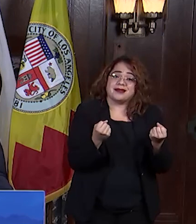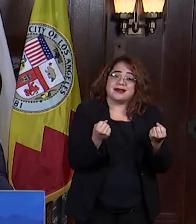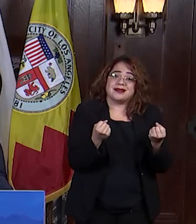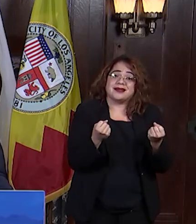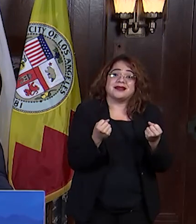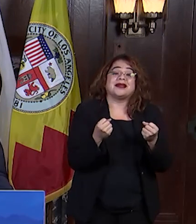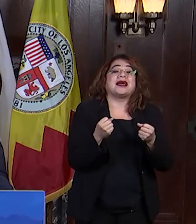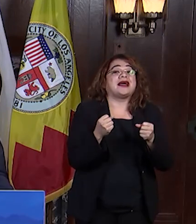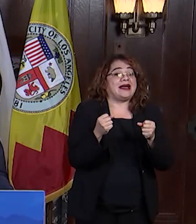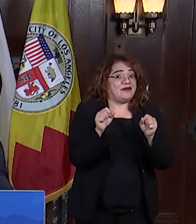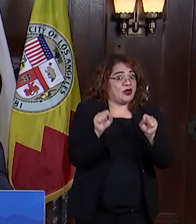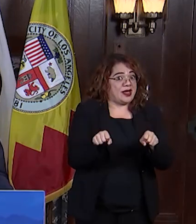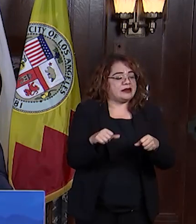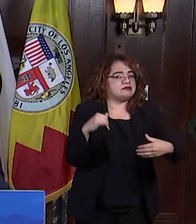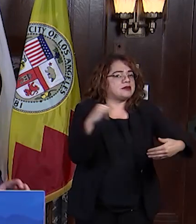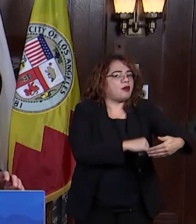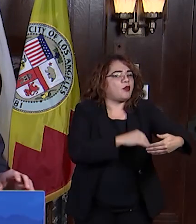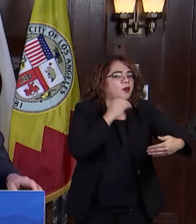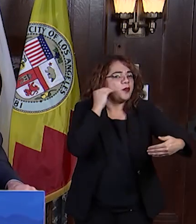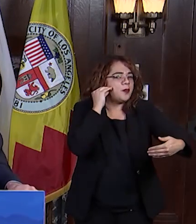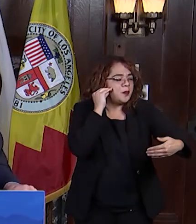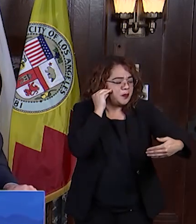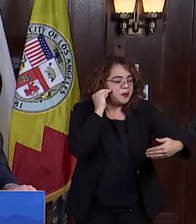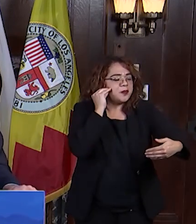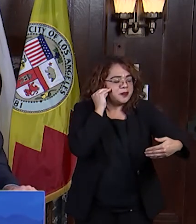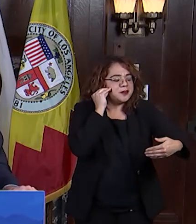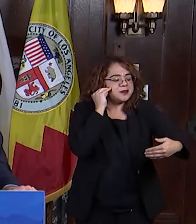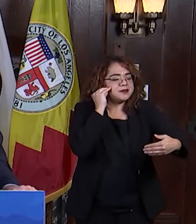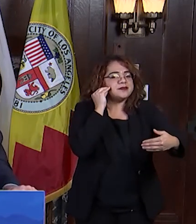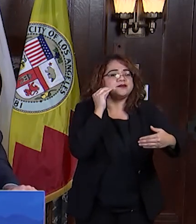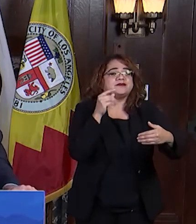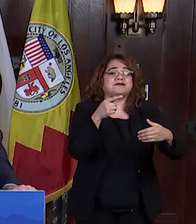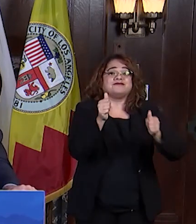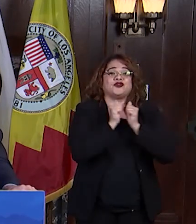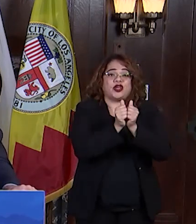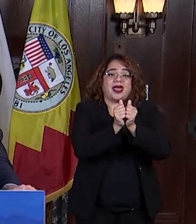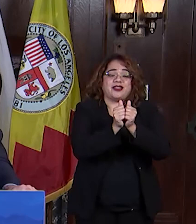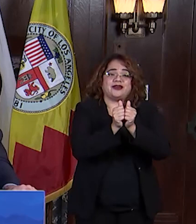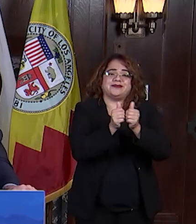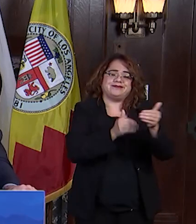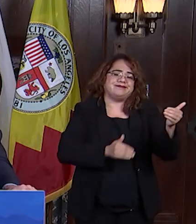quédense en casa. Sigamos adelante juntos.